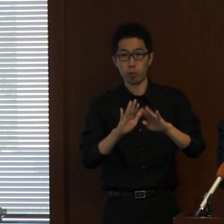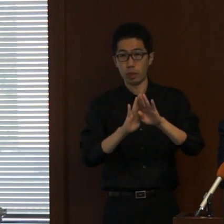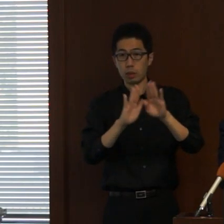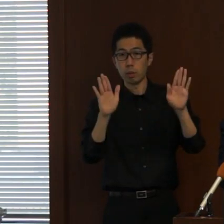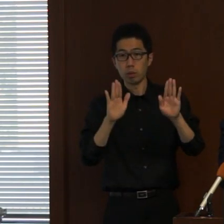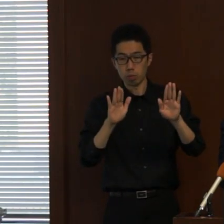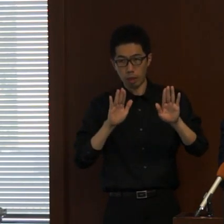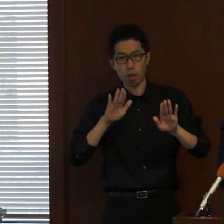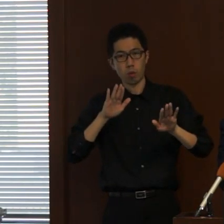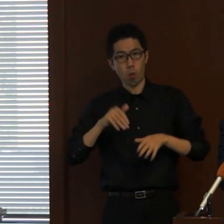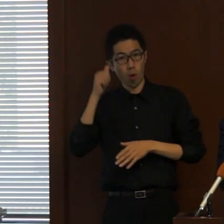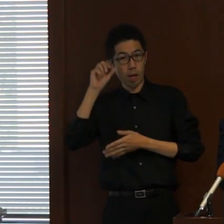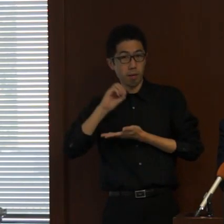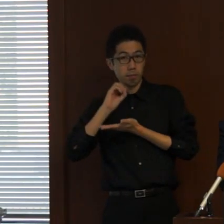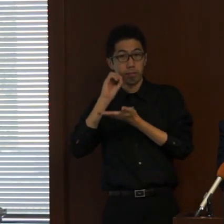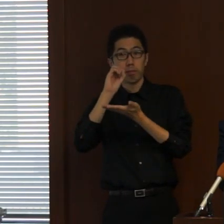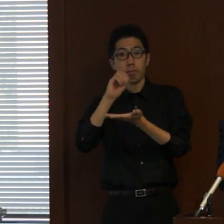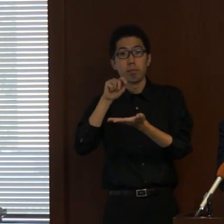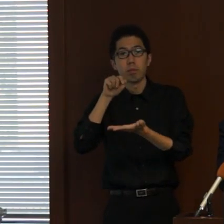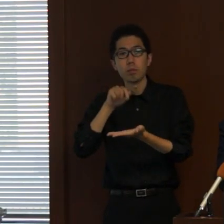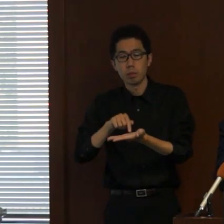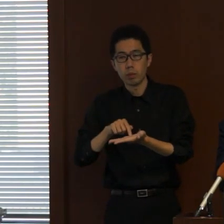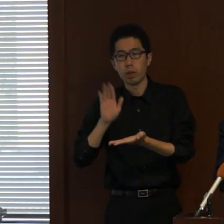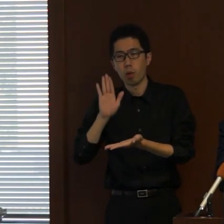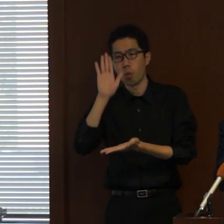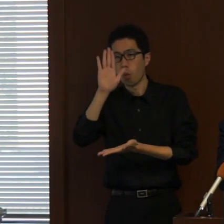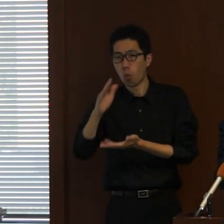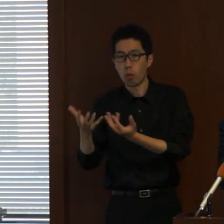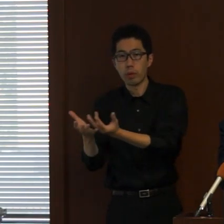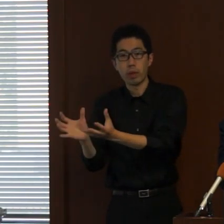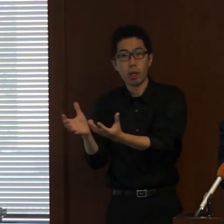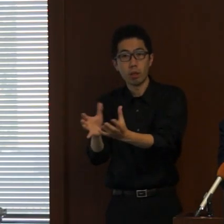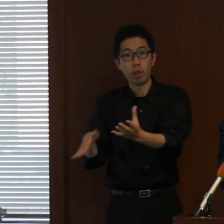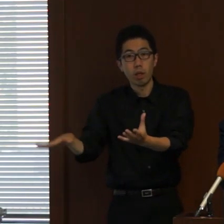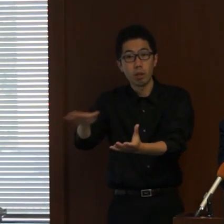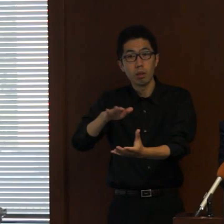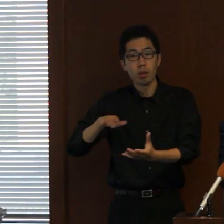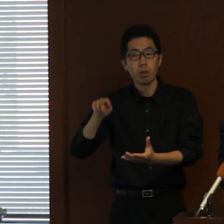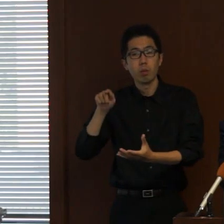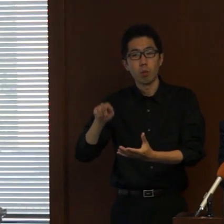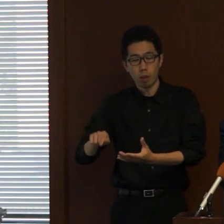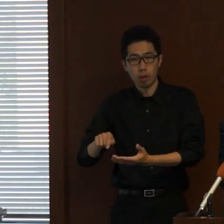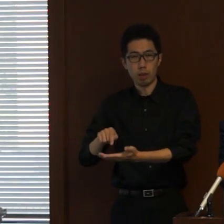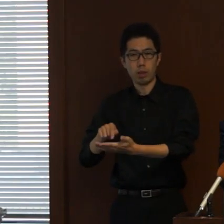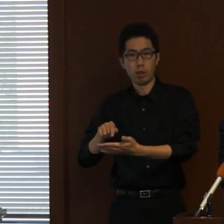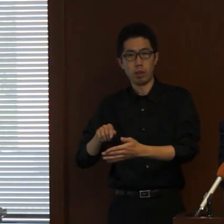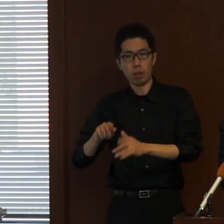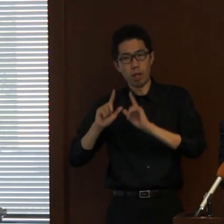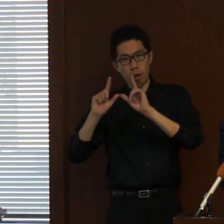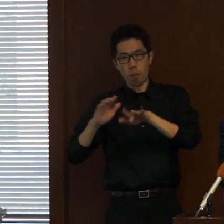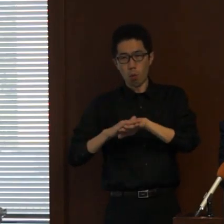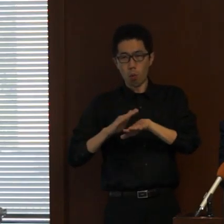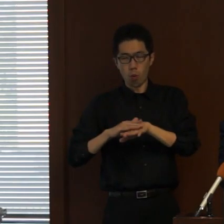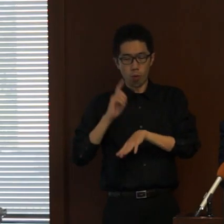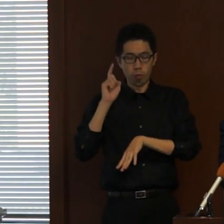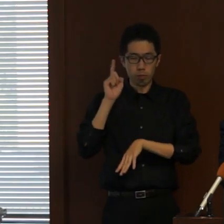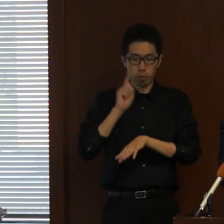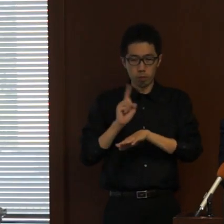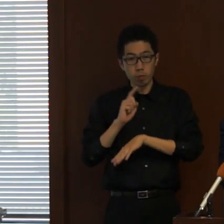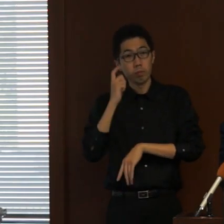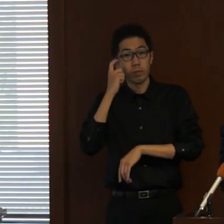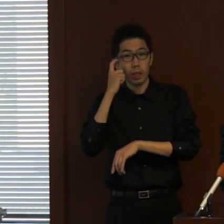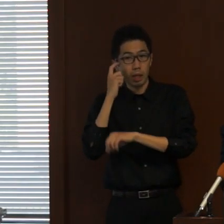ただいたので、それぞれの団体についてはどういう出展の仕方があるのかなって考えていただきたいと思うの